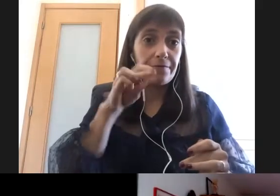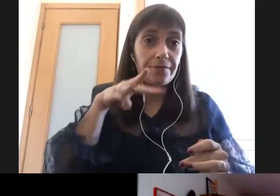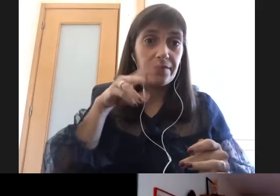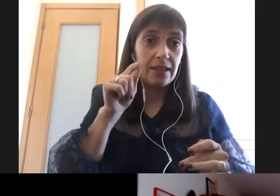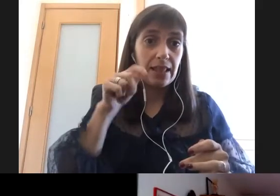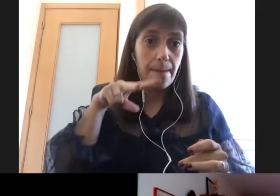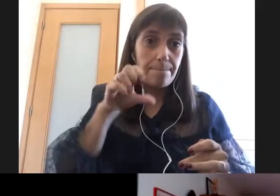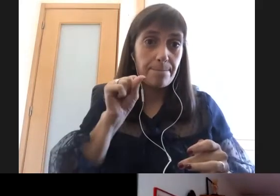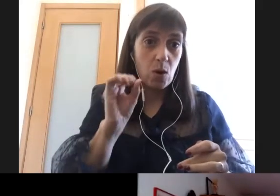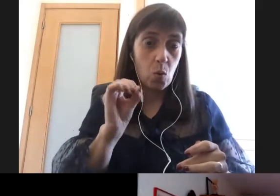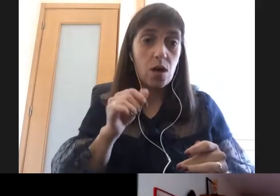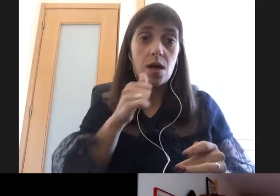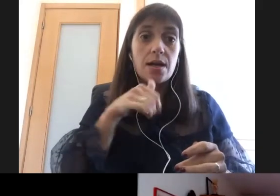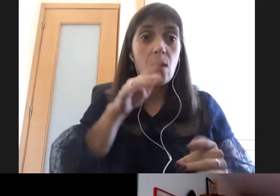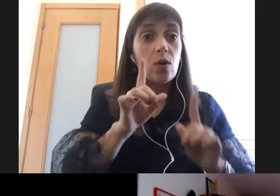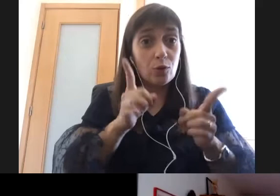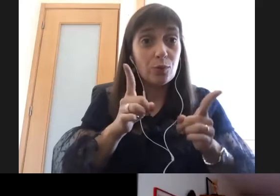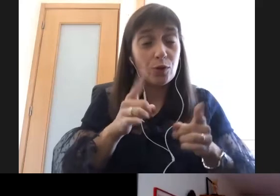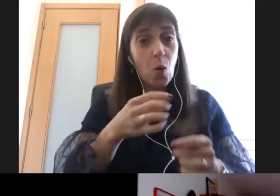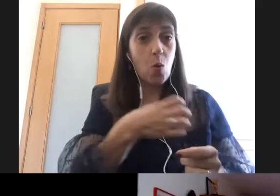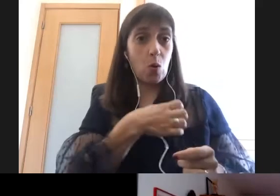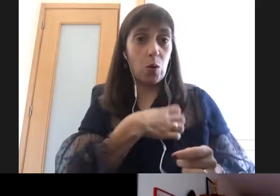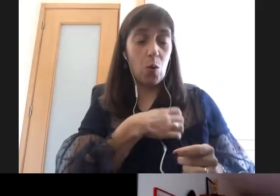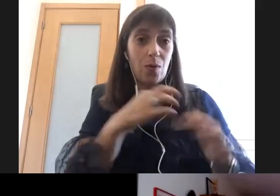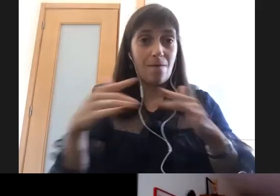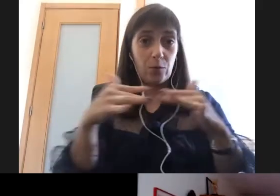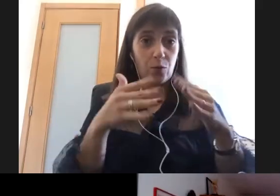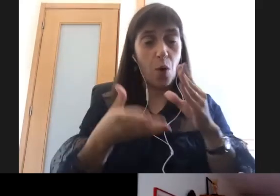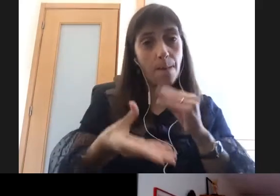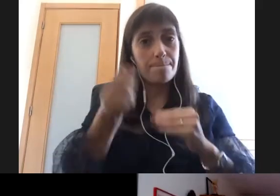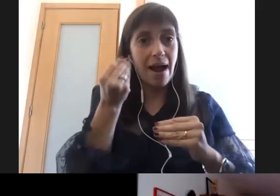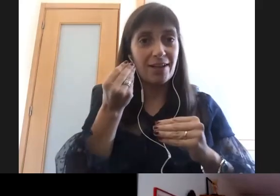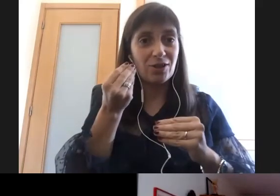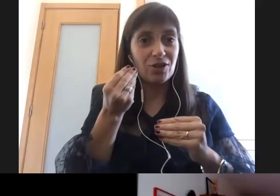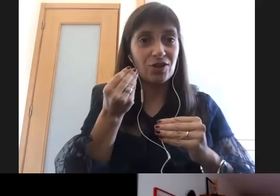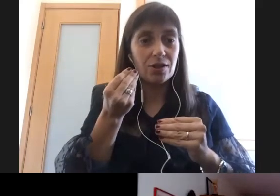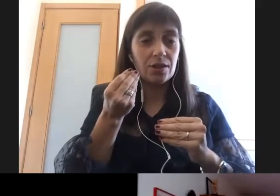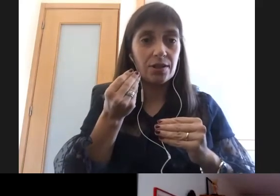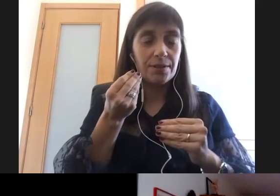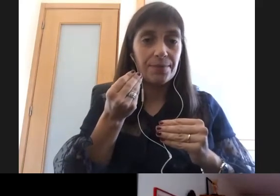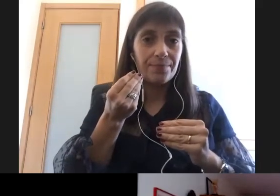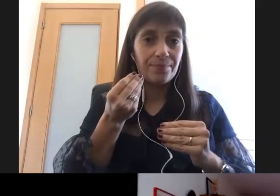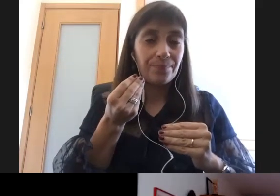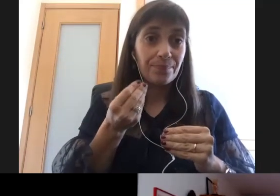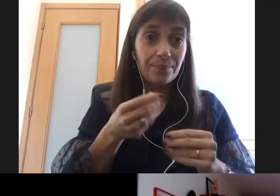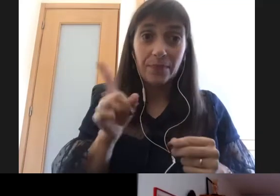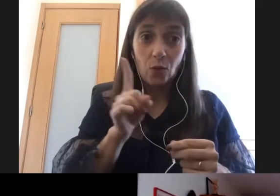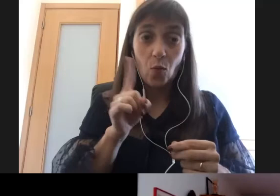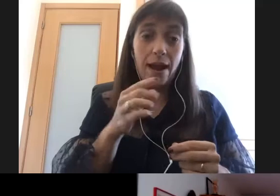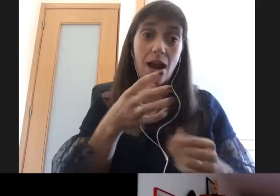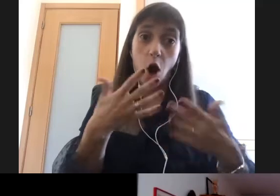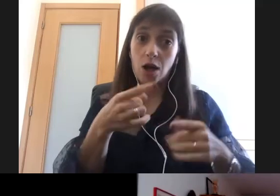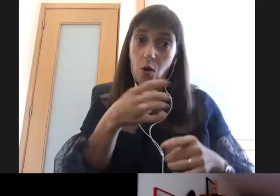que é onde nasceu o clube de futebol, mas não é mais onde fica o Flamengo Clube.